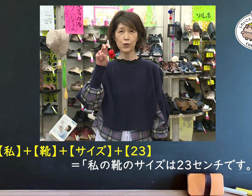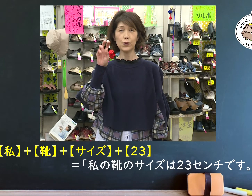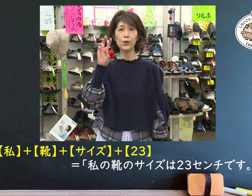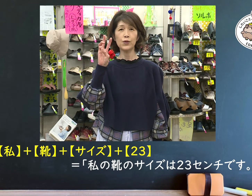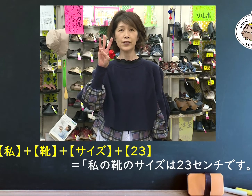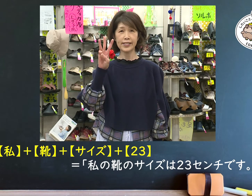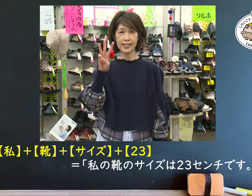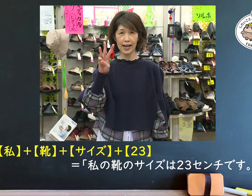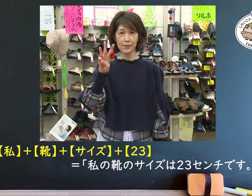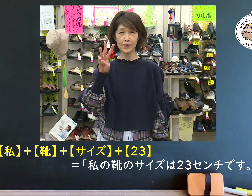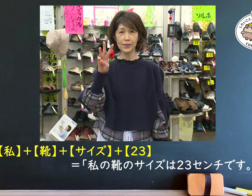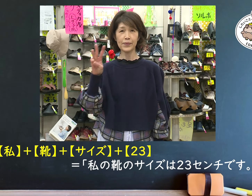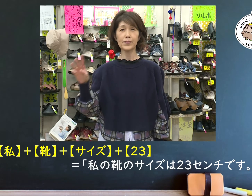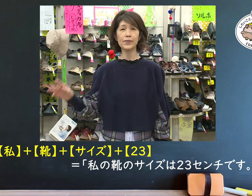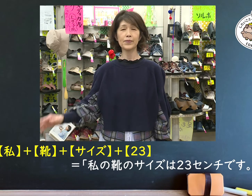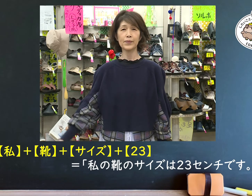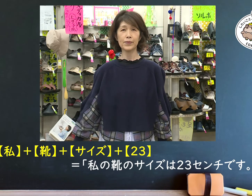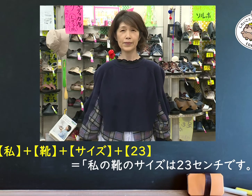ん